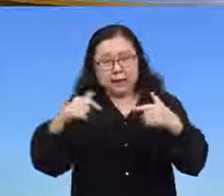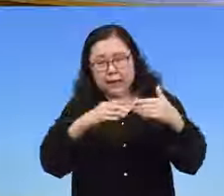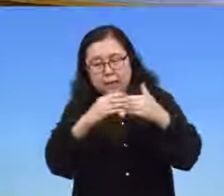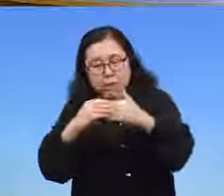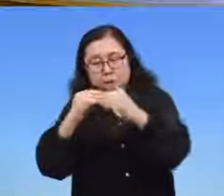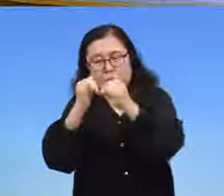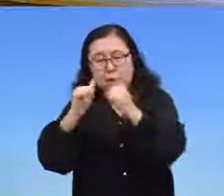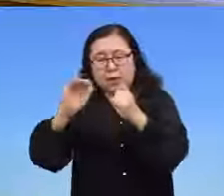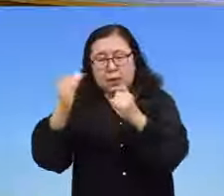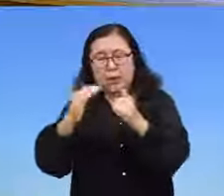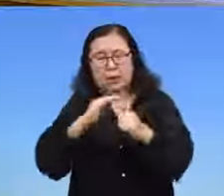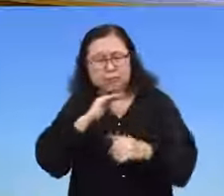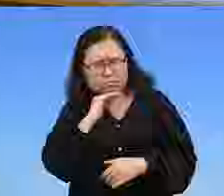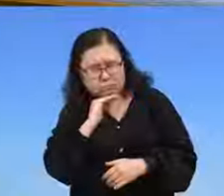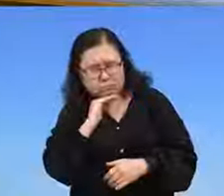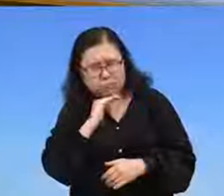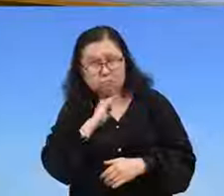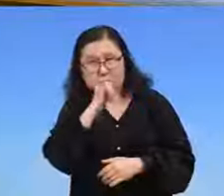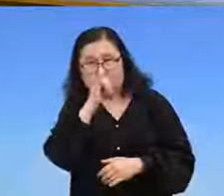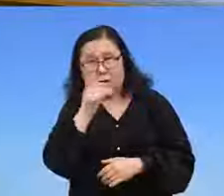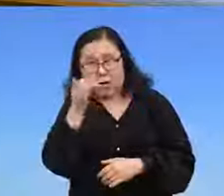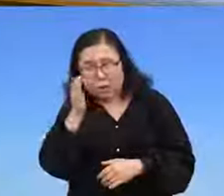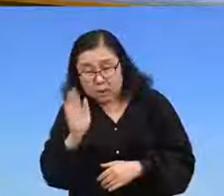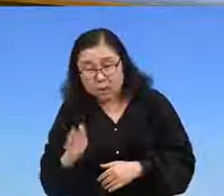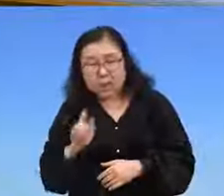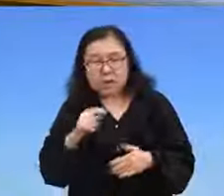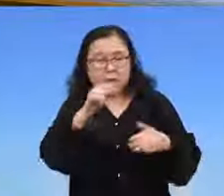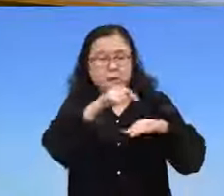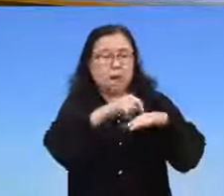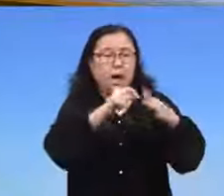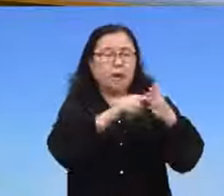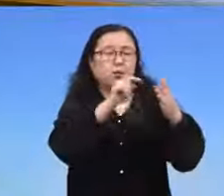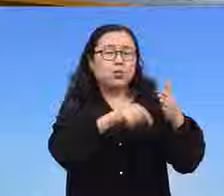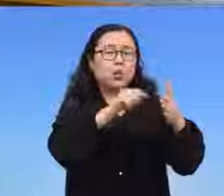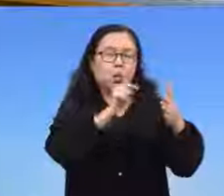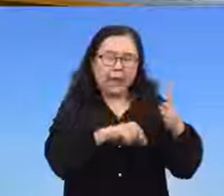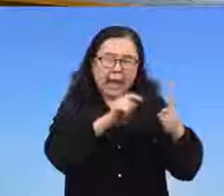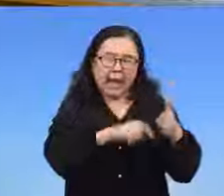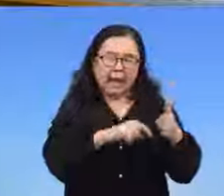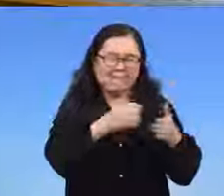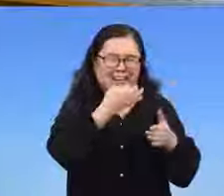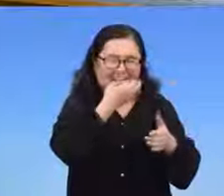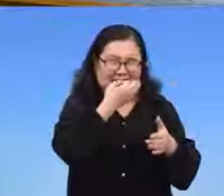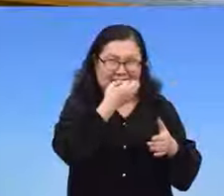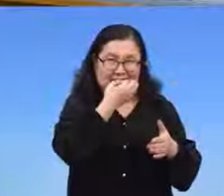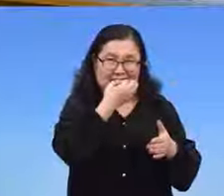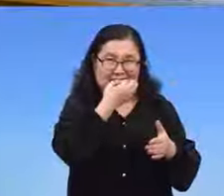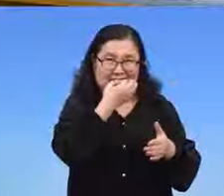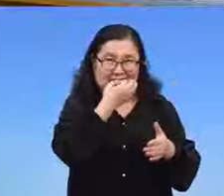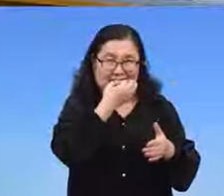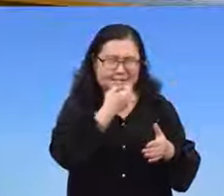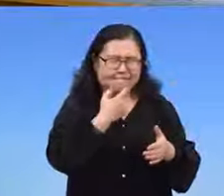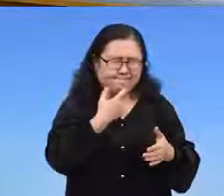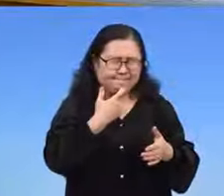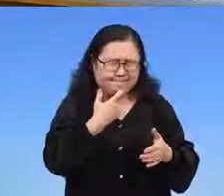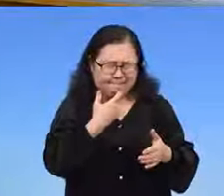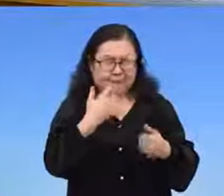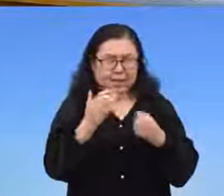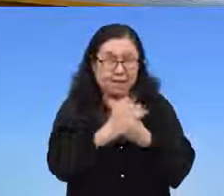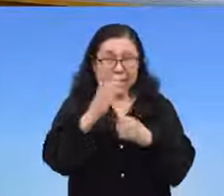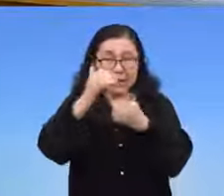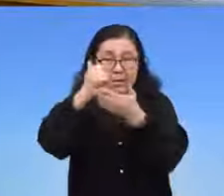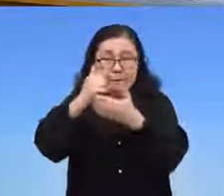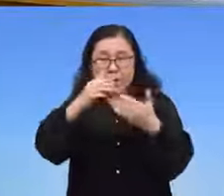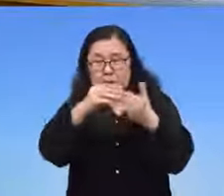가이드가 되어 주시기 원하는데, 그 내면의 헤롯의 탐욕과 집착이 그 하나님의 가이드를 들리지